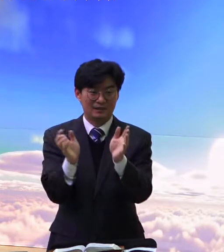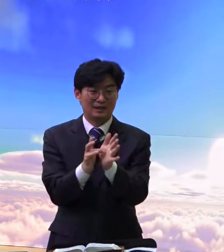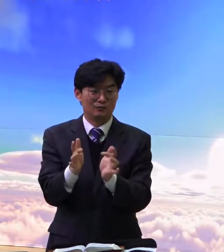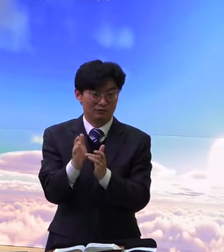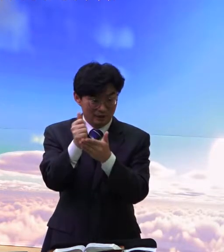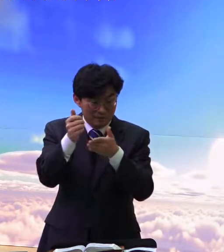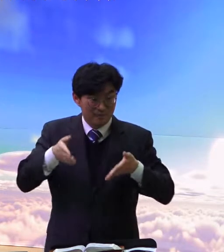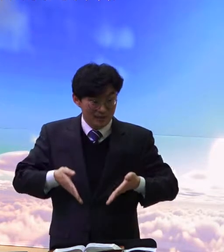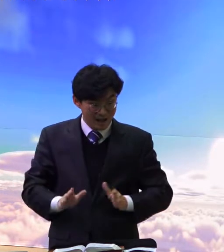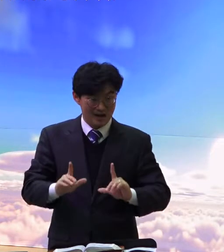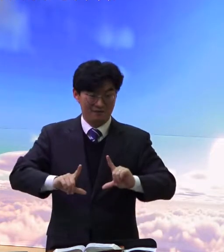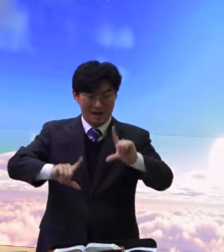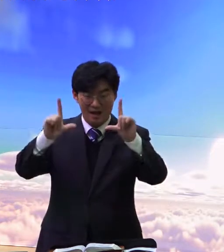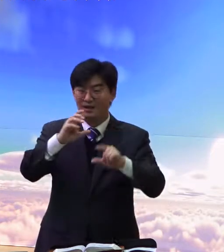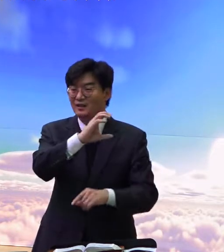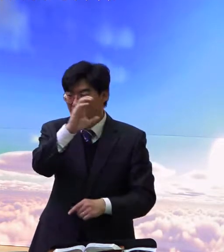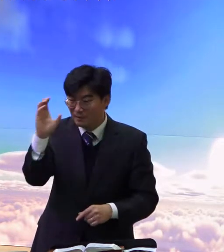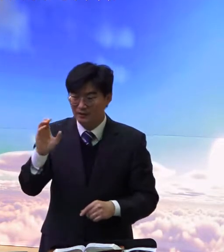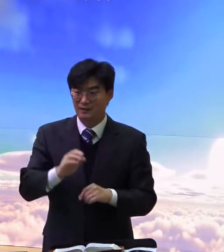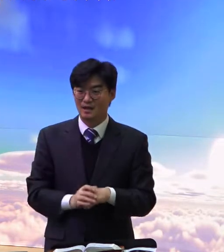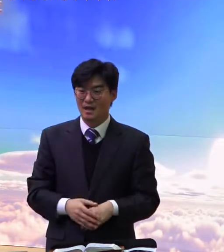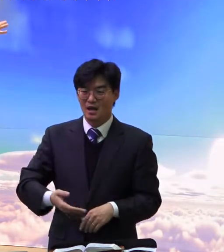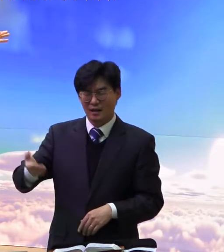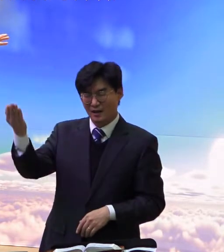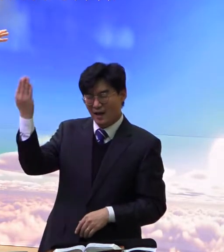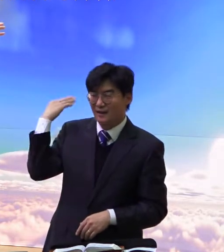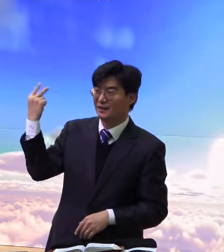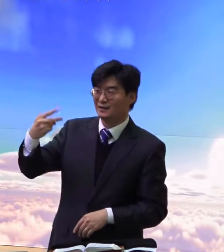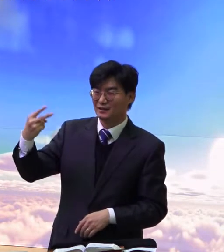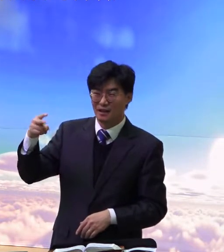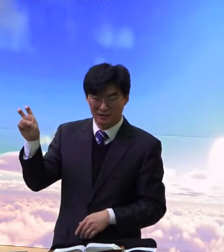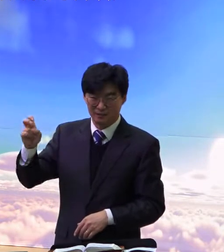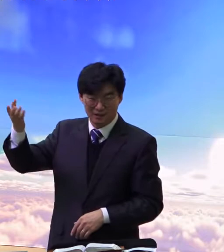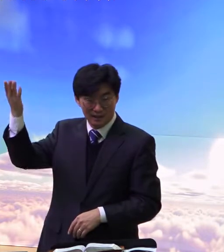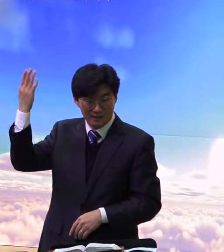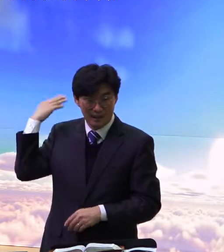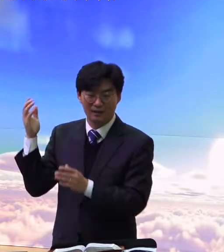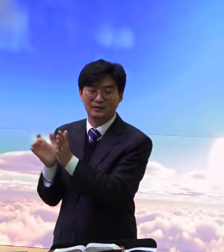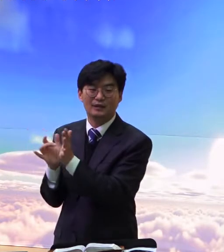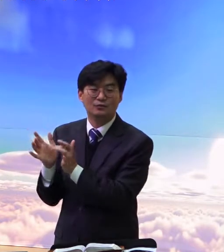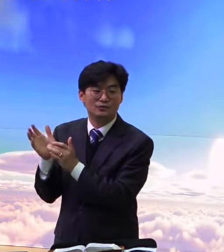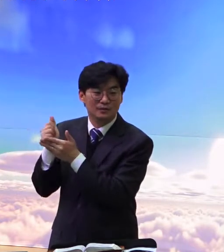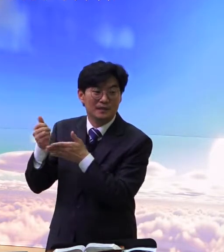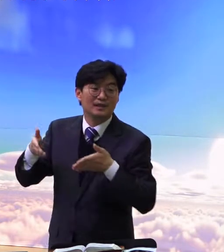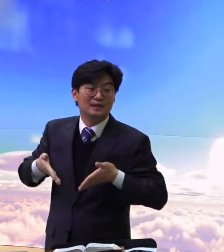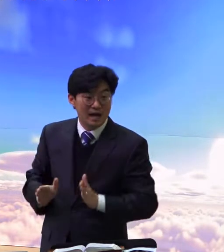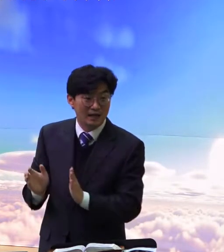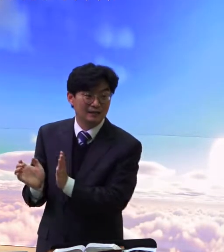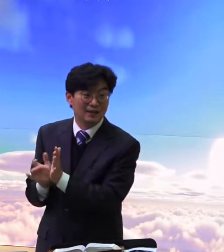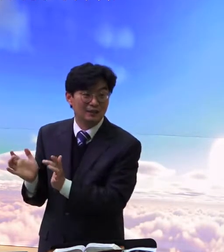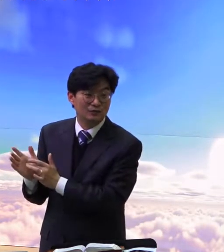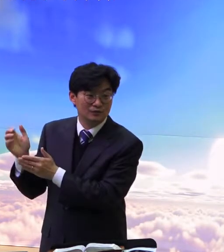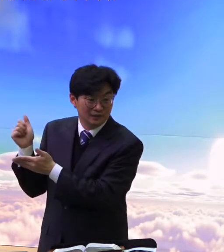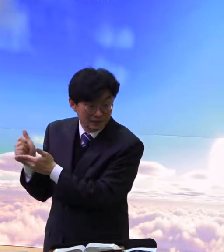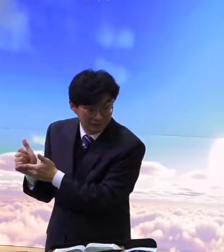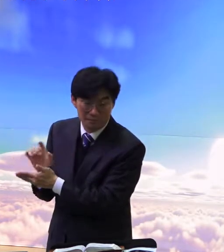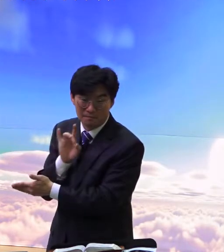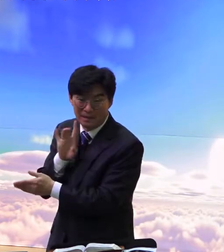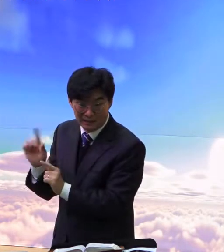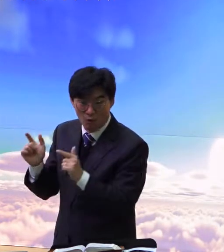성탄절은 2020년 전 그 먼 과거에 이 땅에 오신 그 과거의 예수님만 기억하는 것이